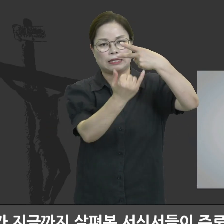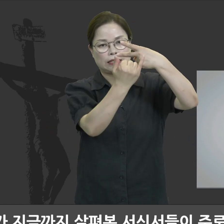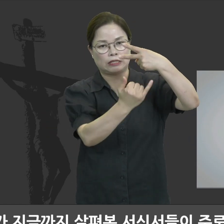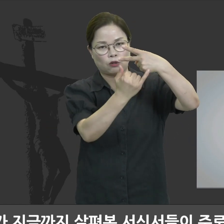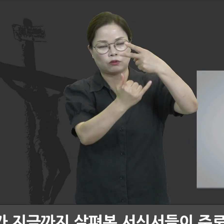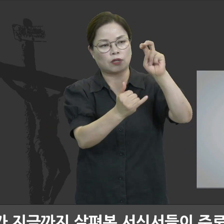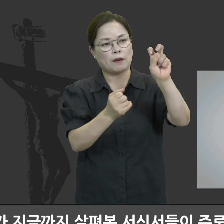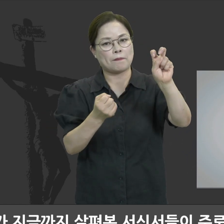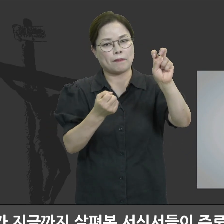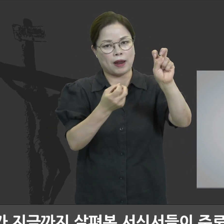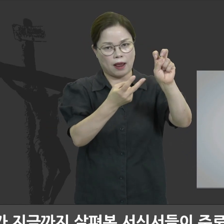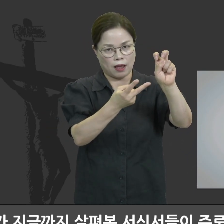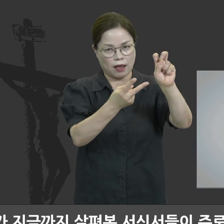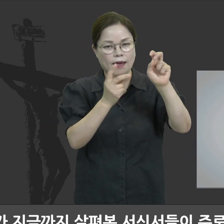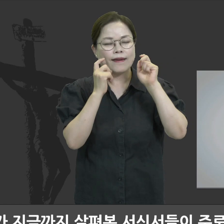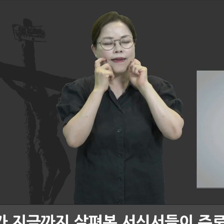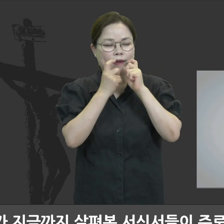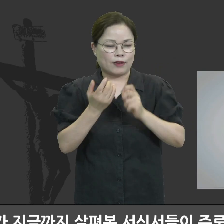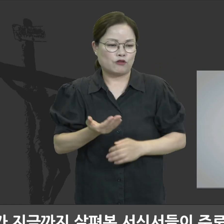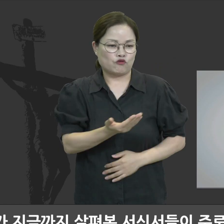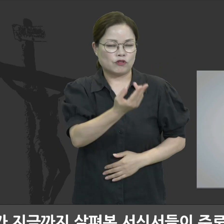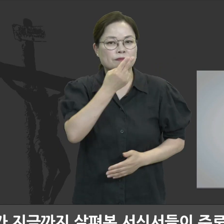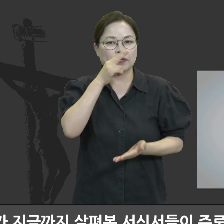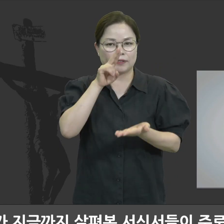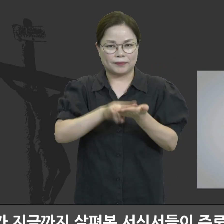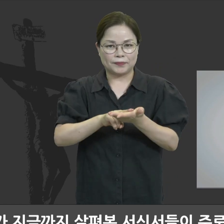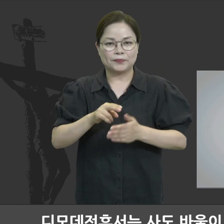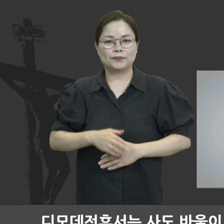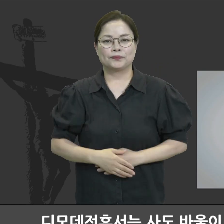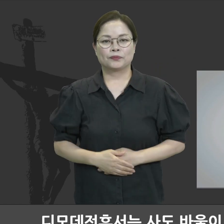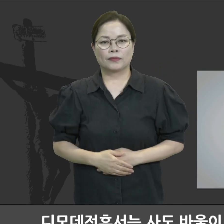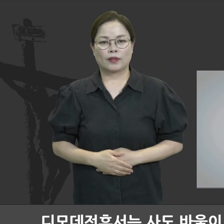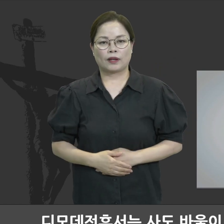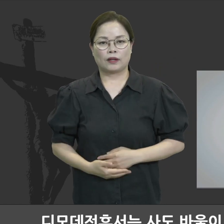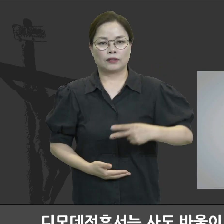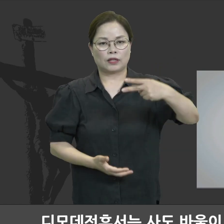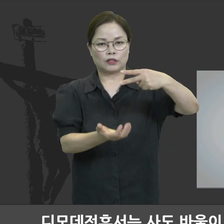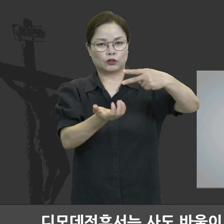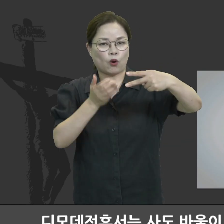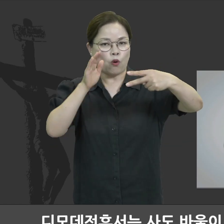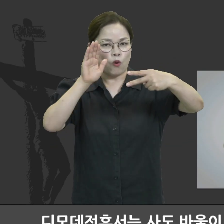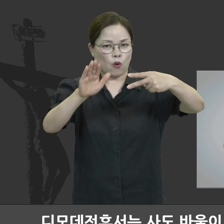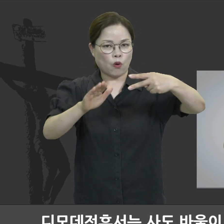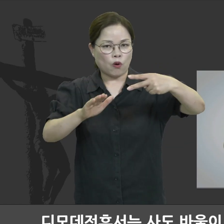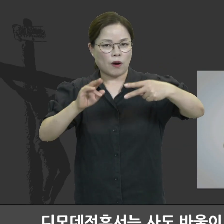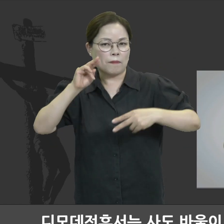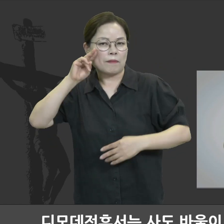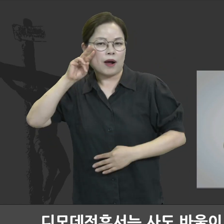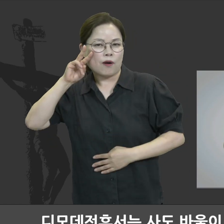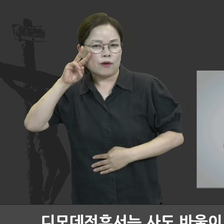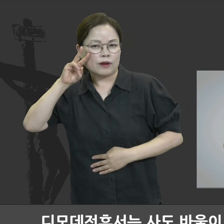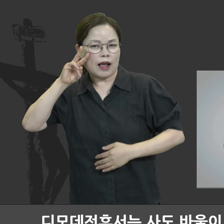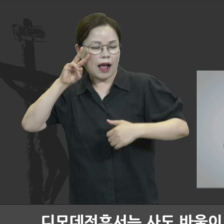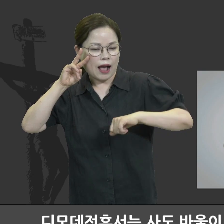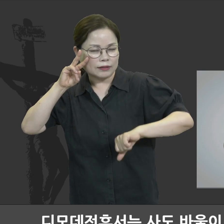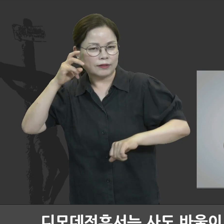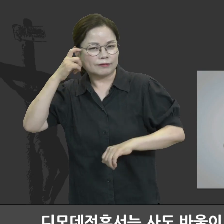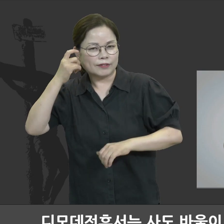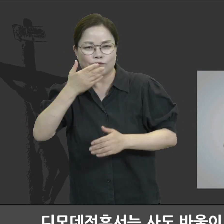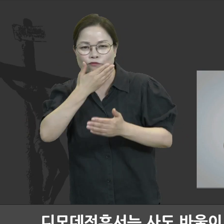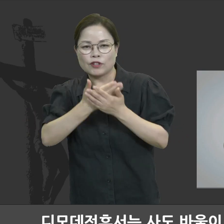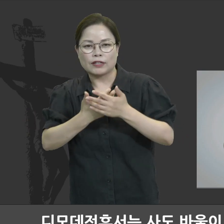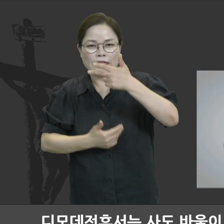디도서, 빌레몬서는 개인에게 주는 편지입니다. 디모데 전후서는 사도 바울이 아들처럼